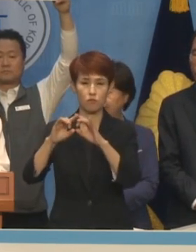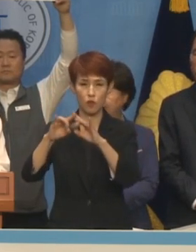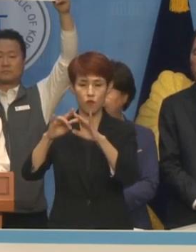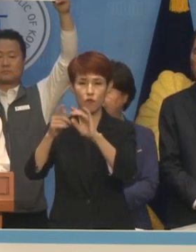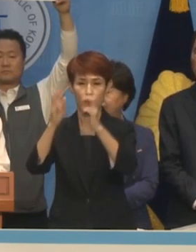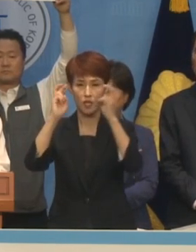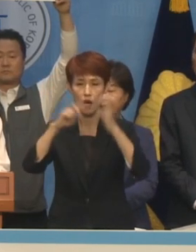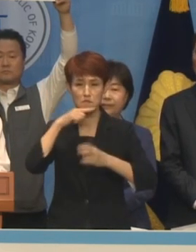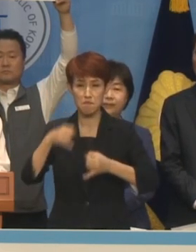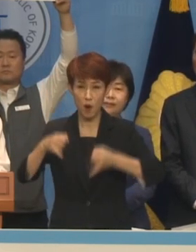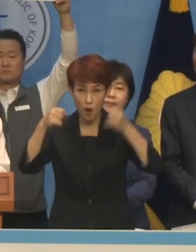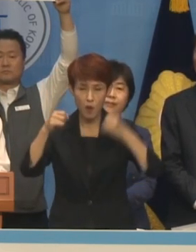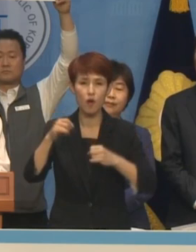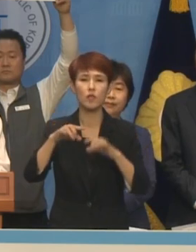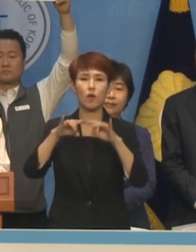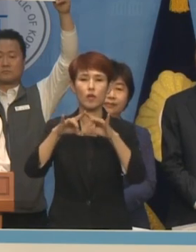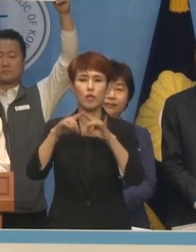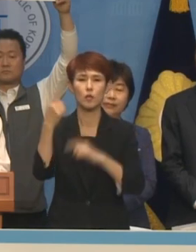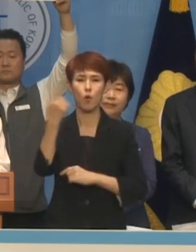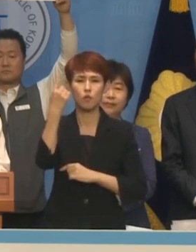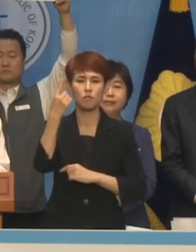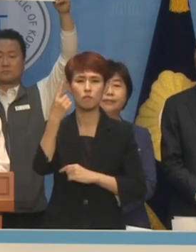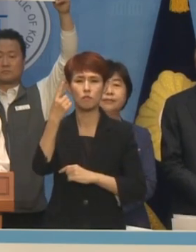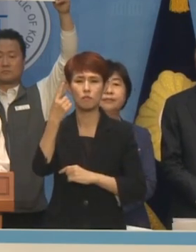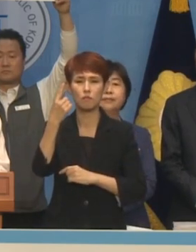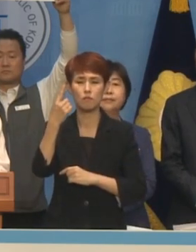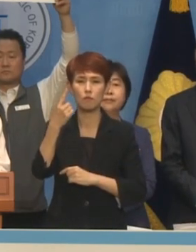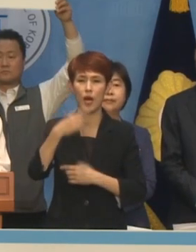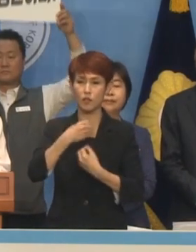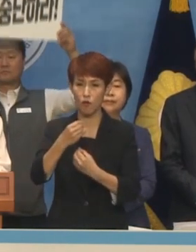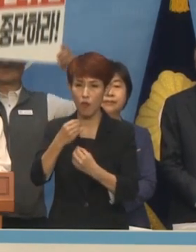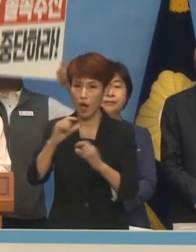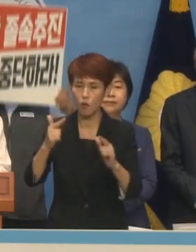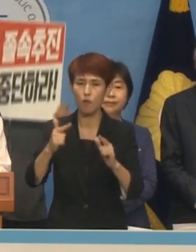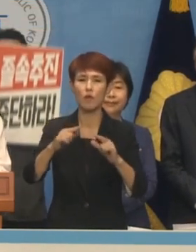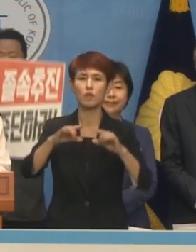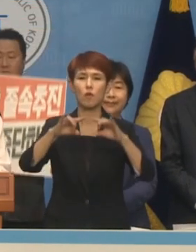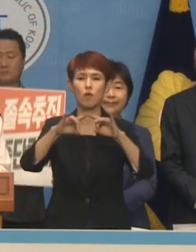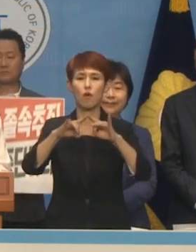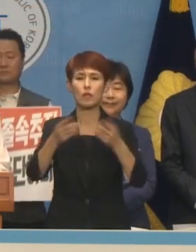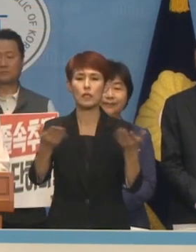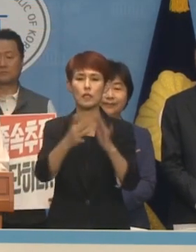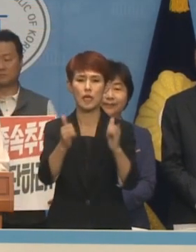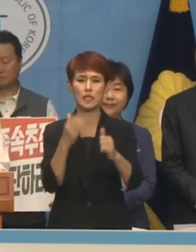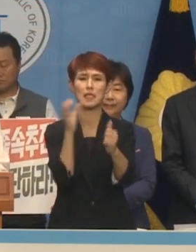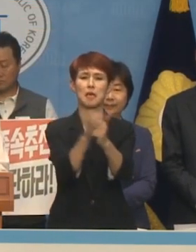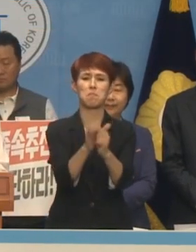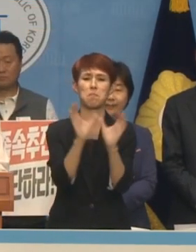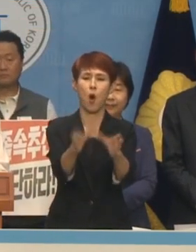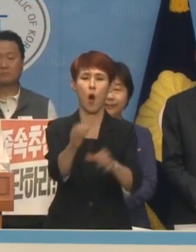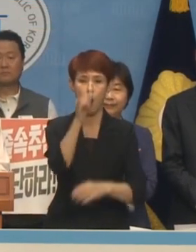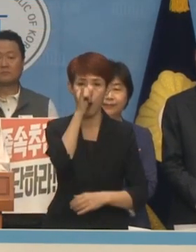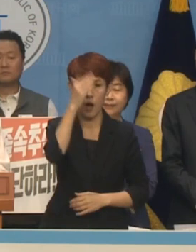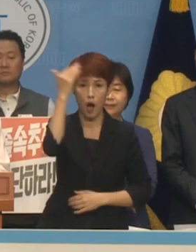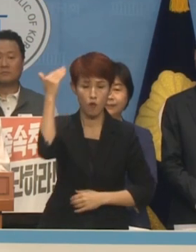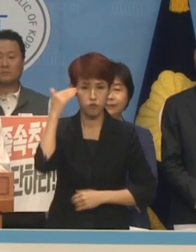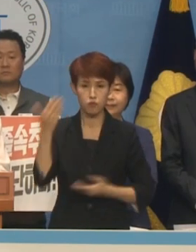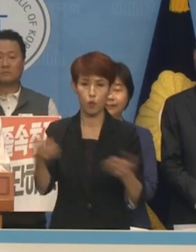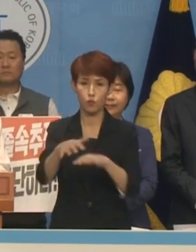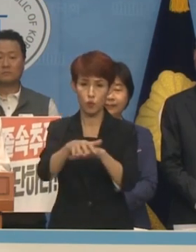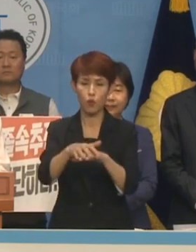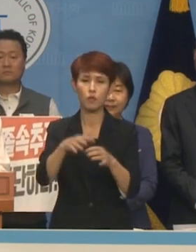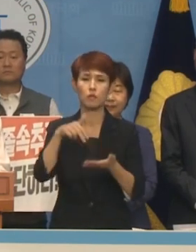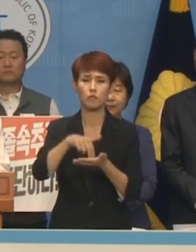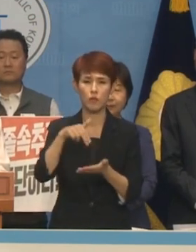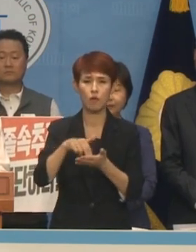원인인 전기요금 정상화는 뒤로한 채 전력 노동자에게 모든 책임을 전가하고 있다. 한국노총은 국민의 기업인